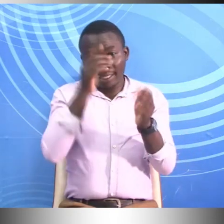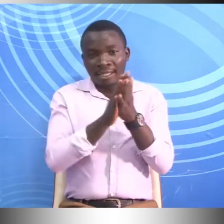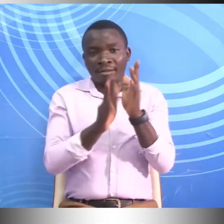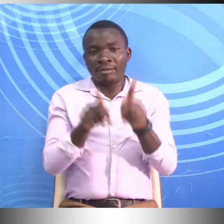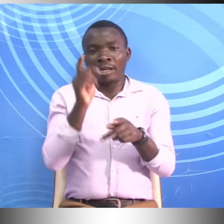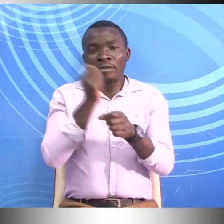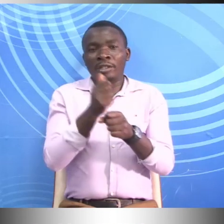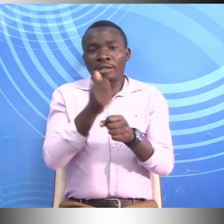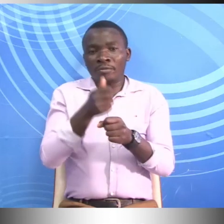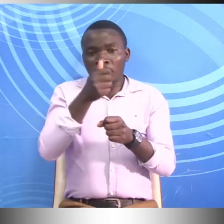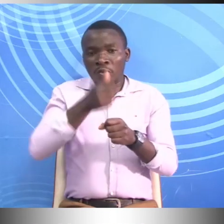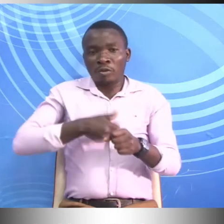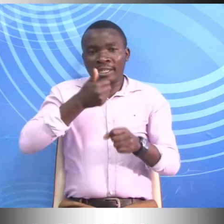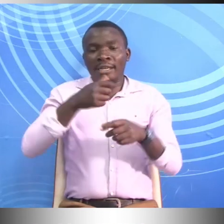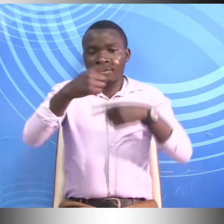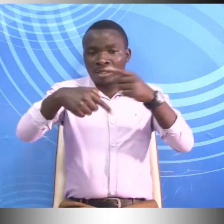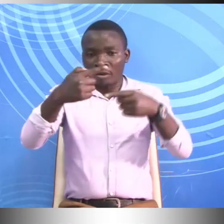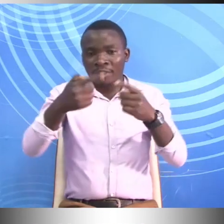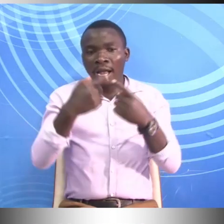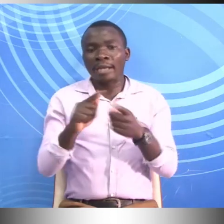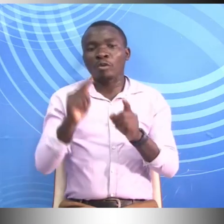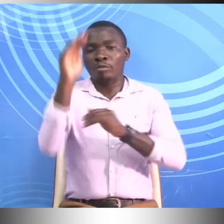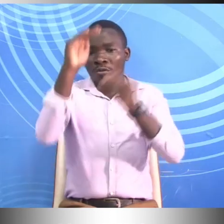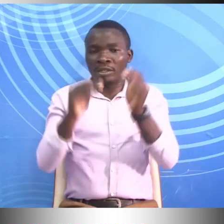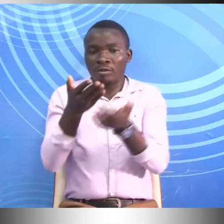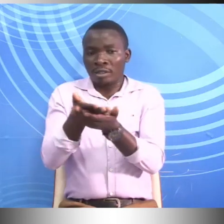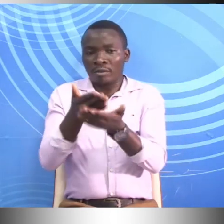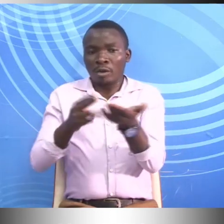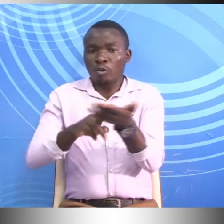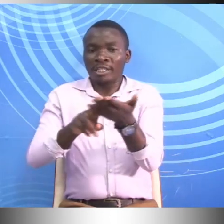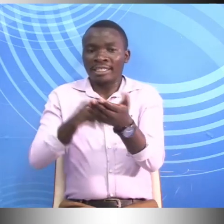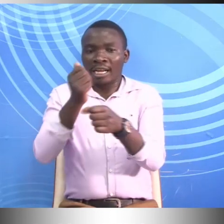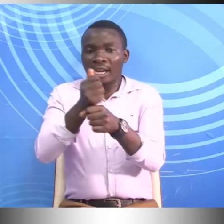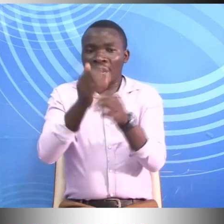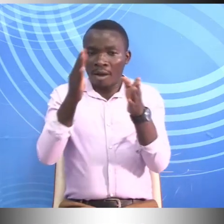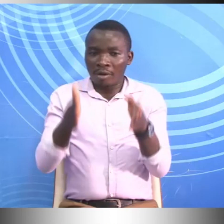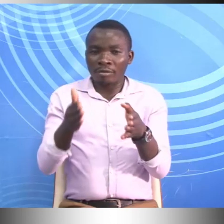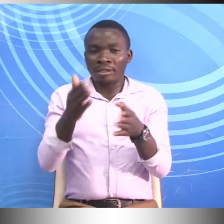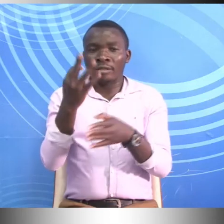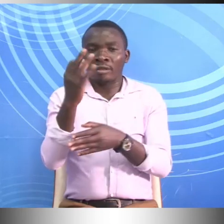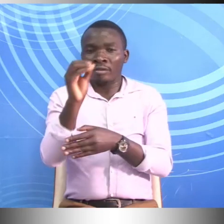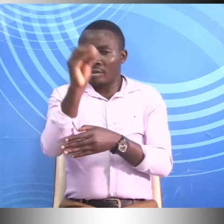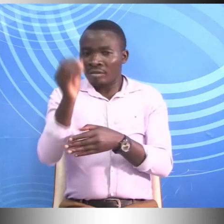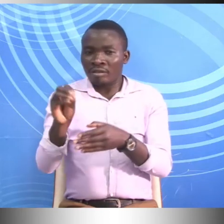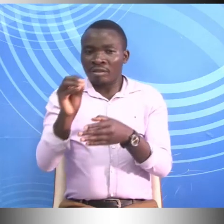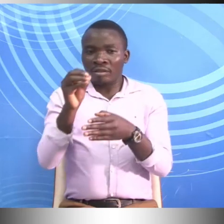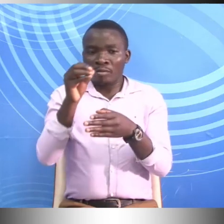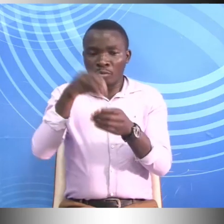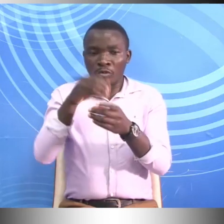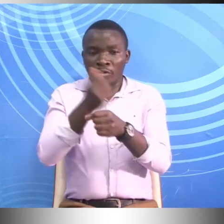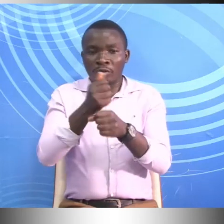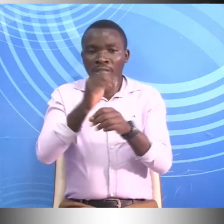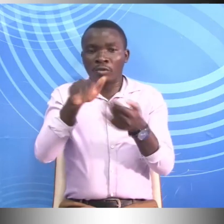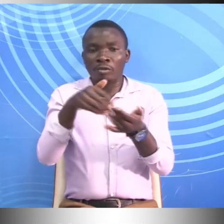nabyo bizakomeza, ariko buri rwego rurasabwa gukoresha abakozi bagera kuri 30% by'abakozi bose,